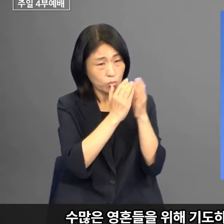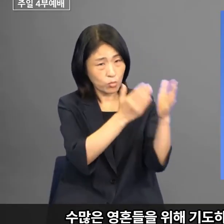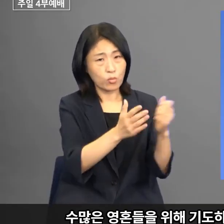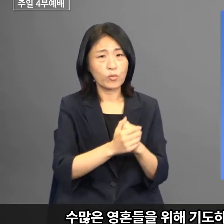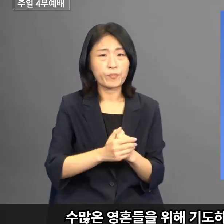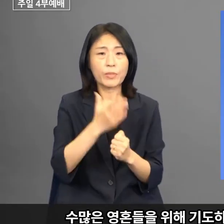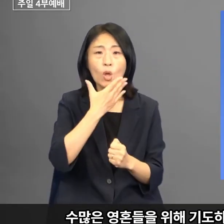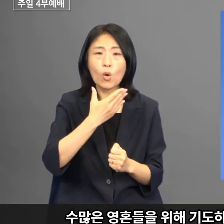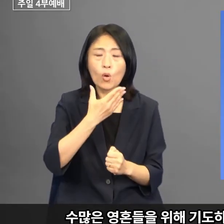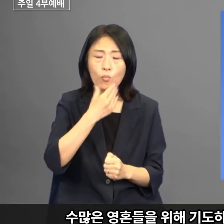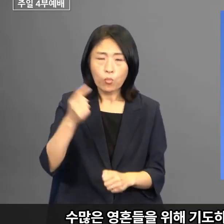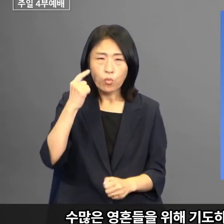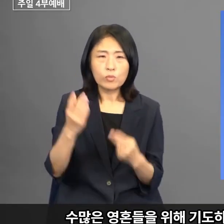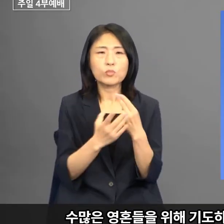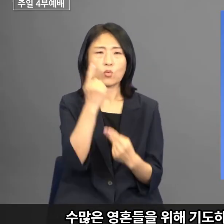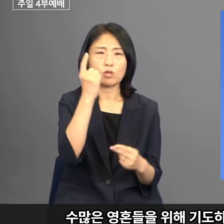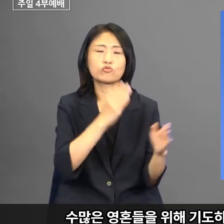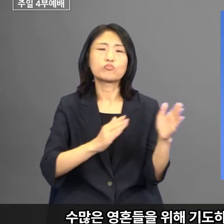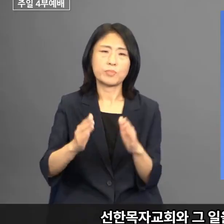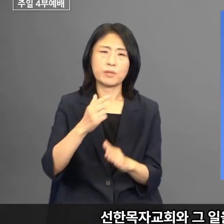복음 통일을 준비할 것입니다.